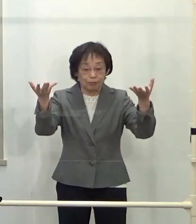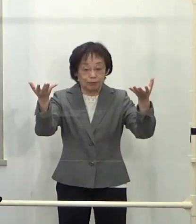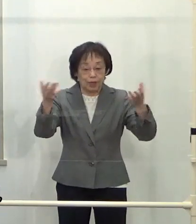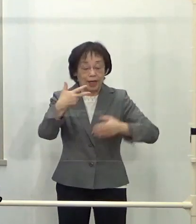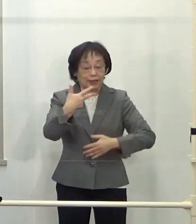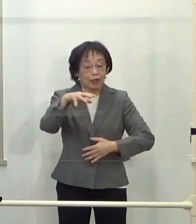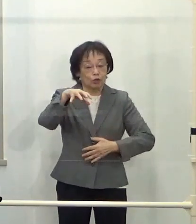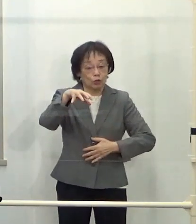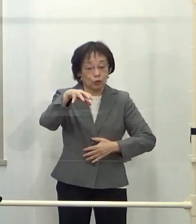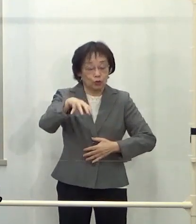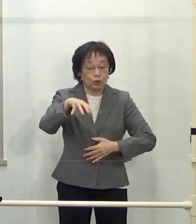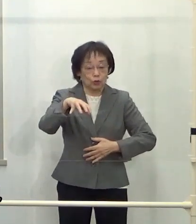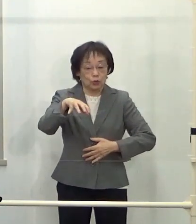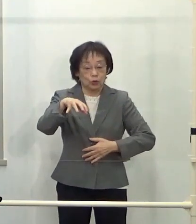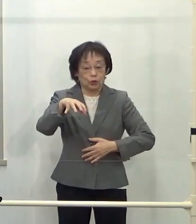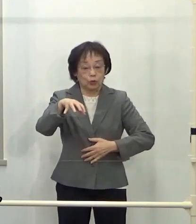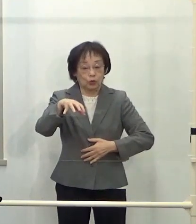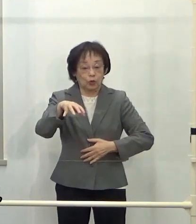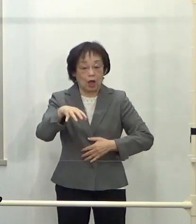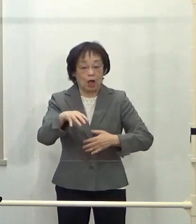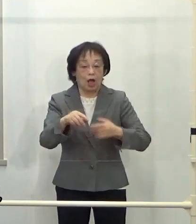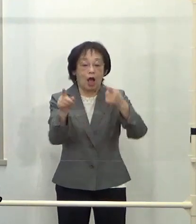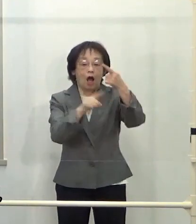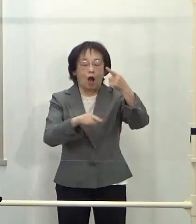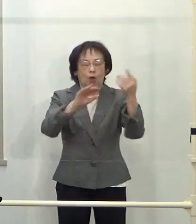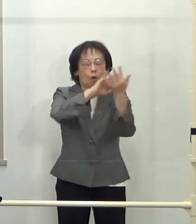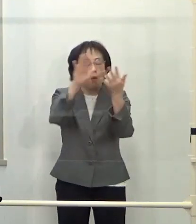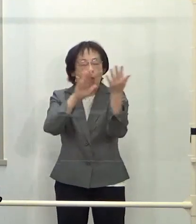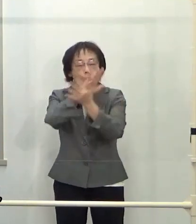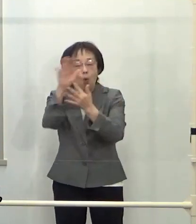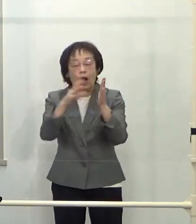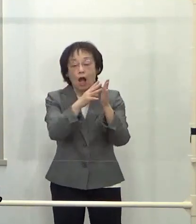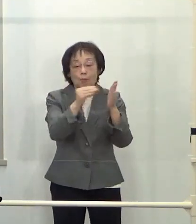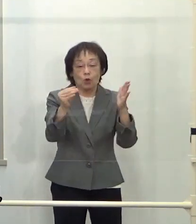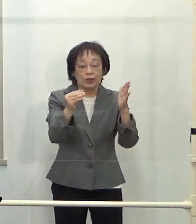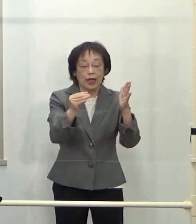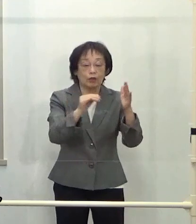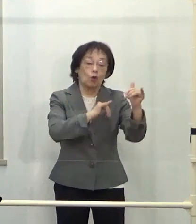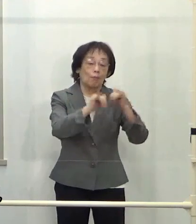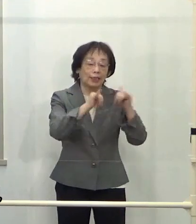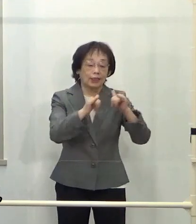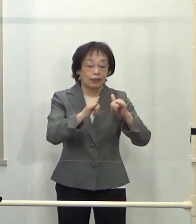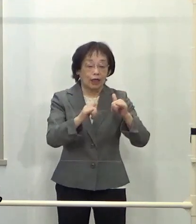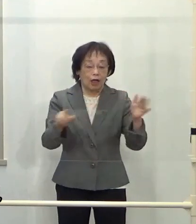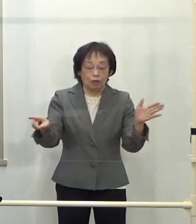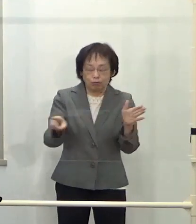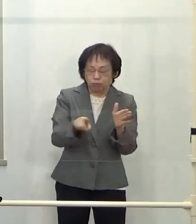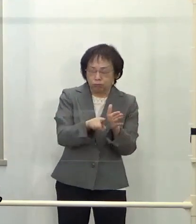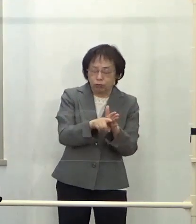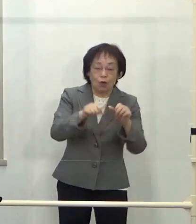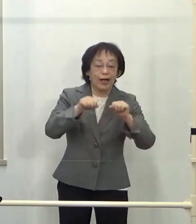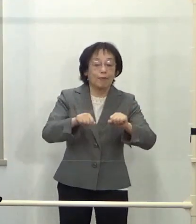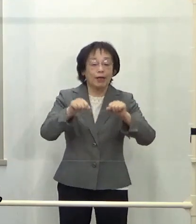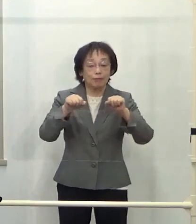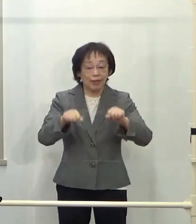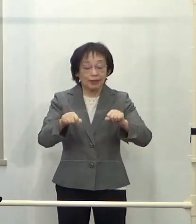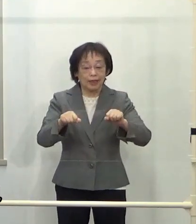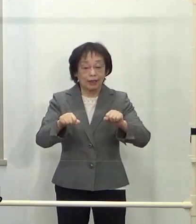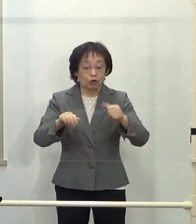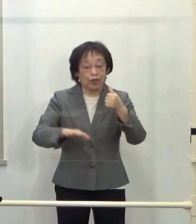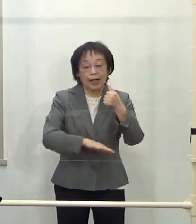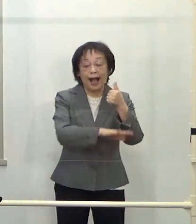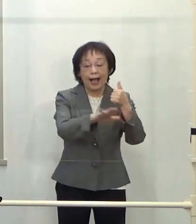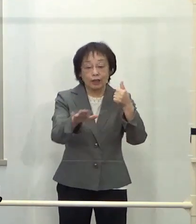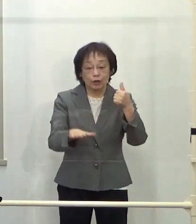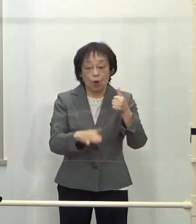北九州はかつての公害克服から環境モデル都市として頑張ってきたわけでありますが、そうした環境というのは